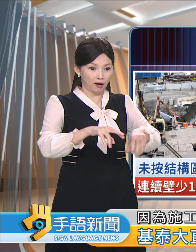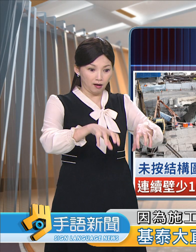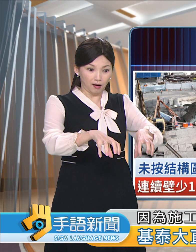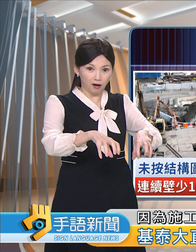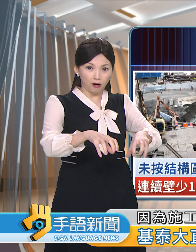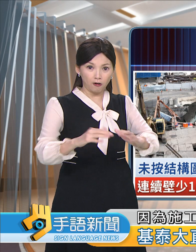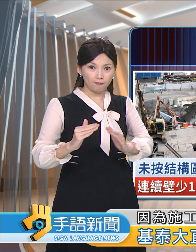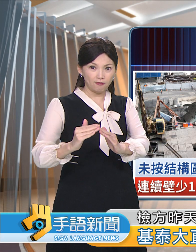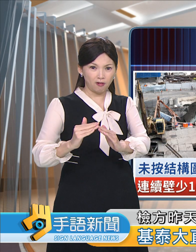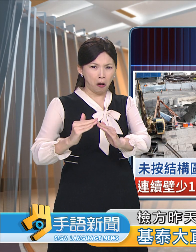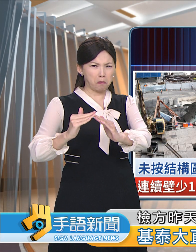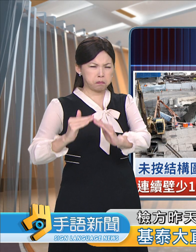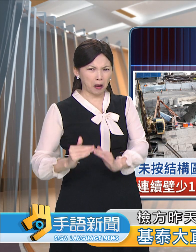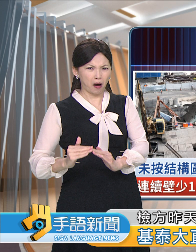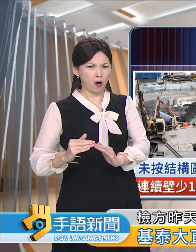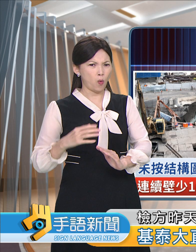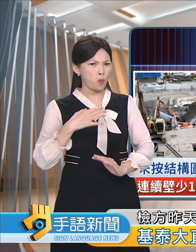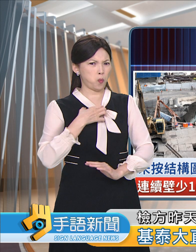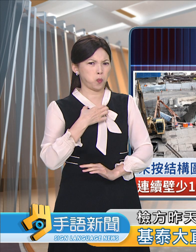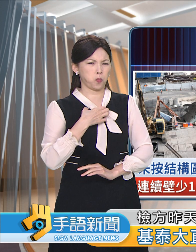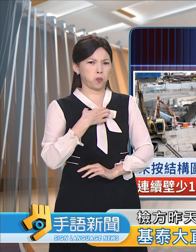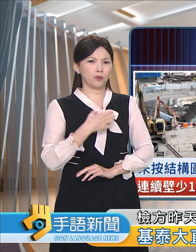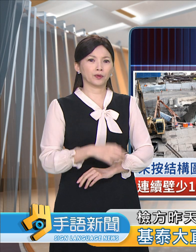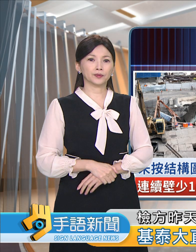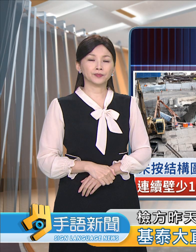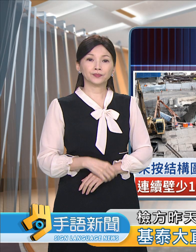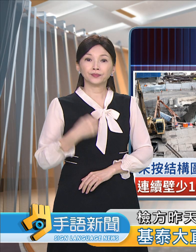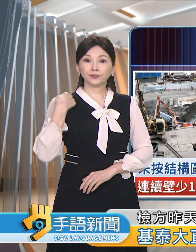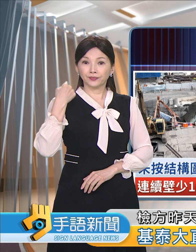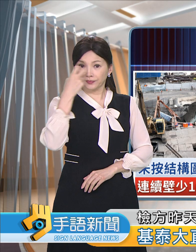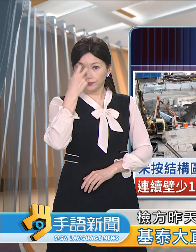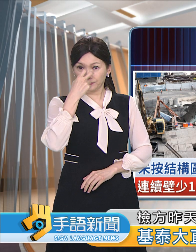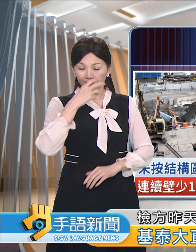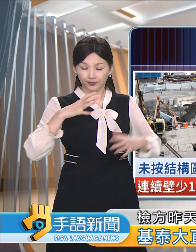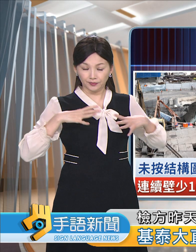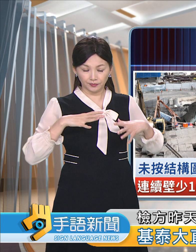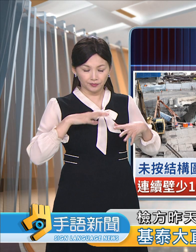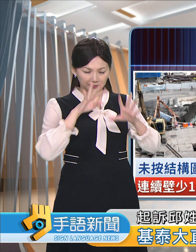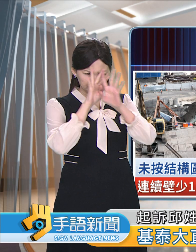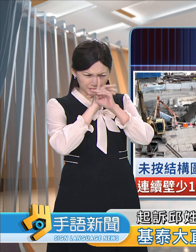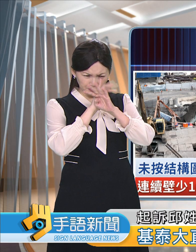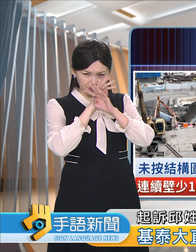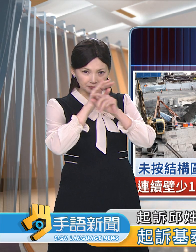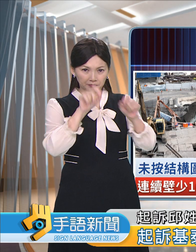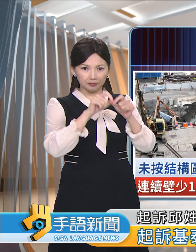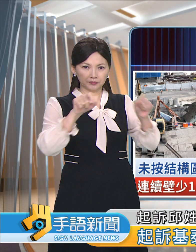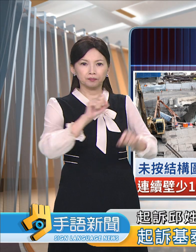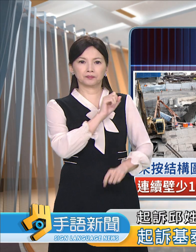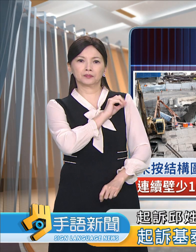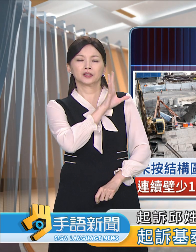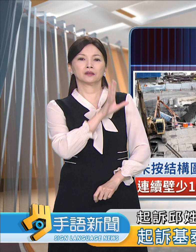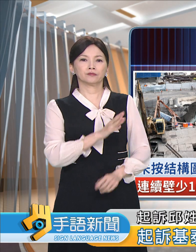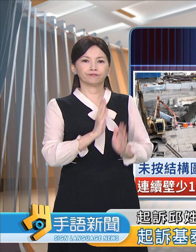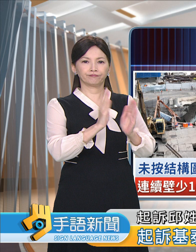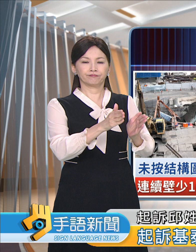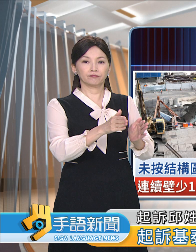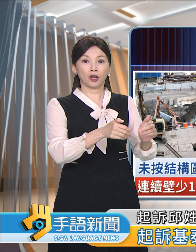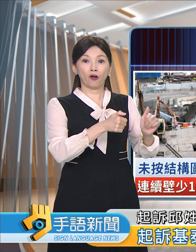塌陷，而检方昨天侦查终结，起诉了邱姓副理、王姓建筑师等五